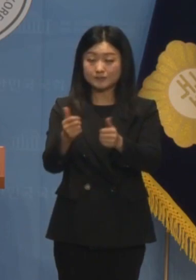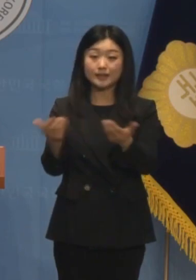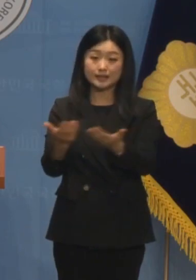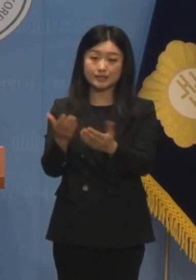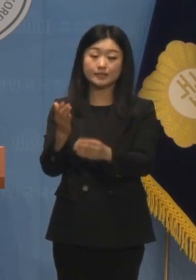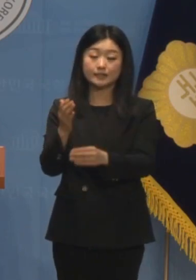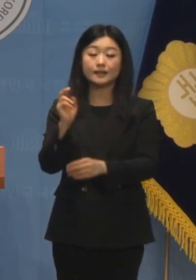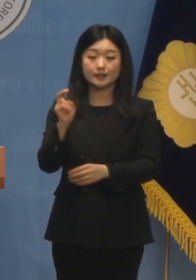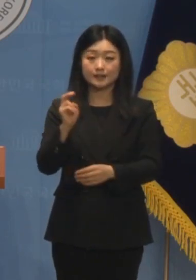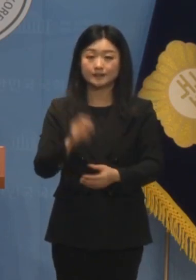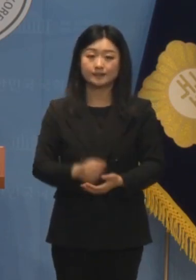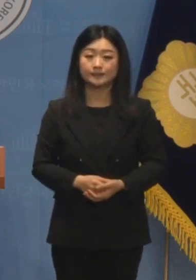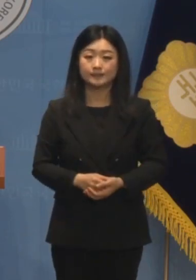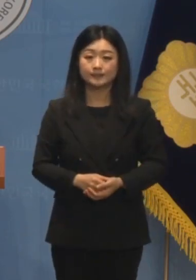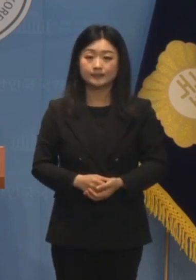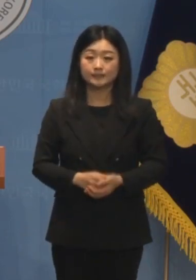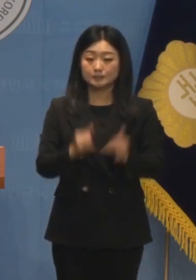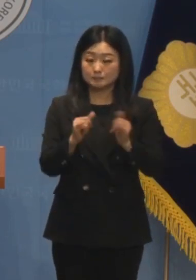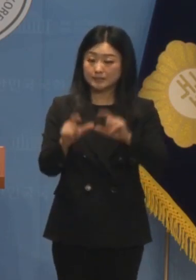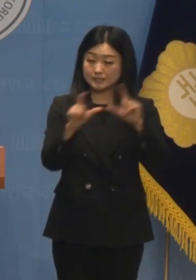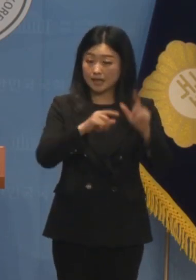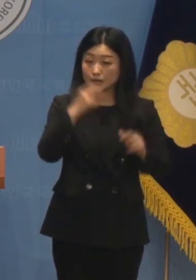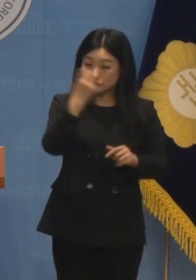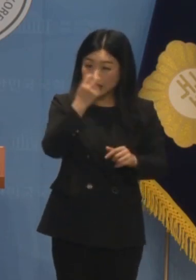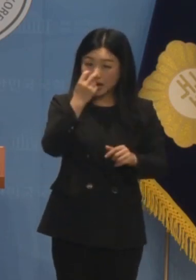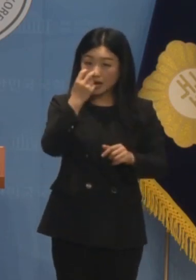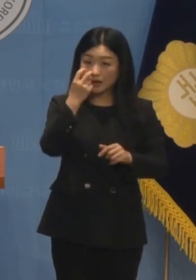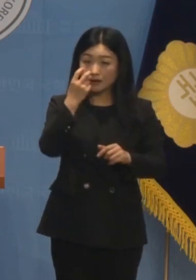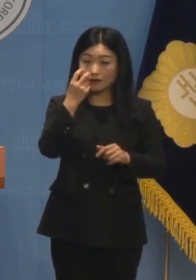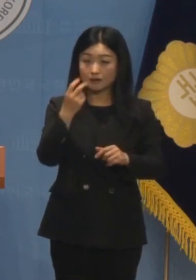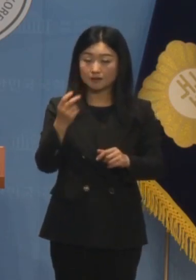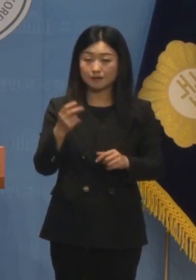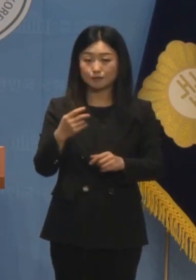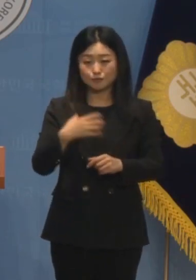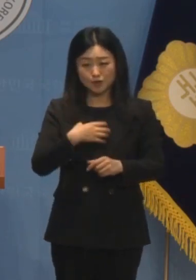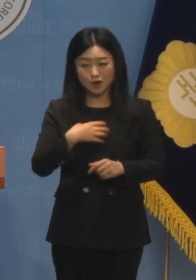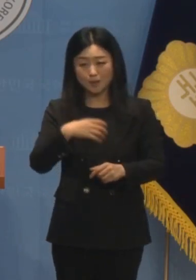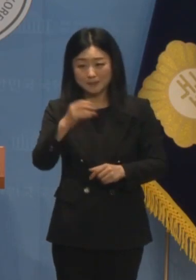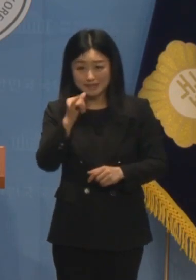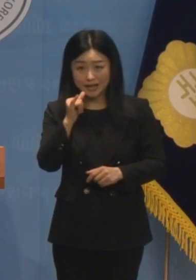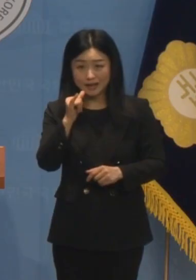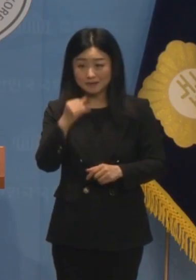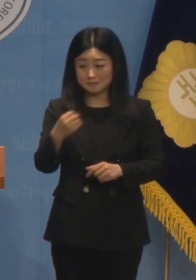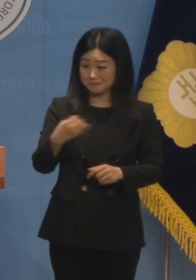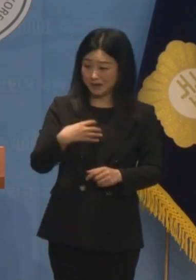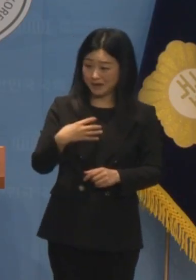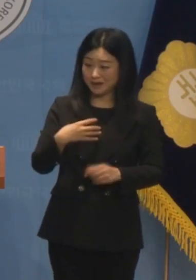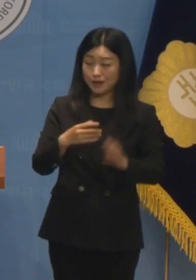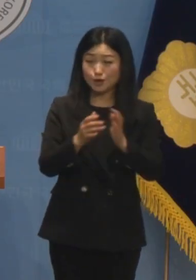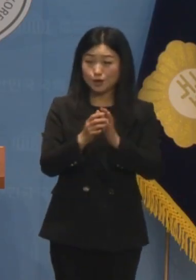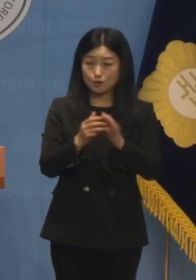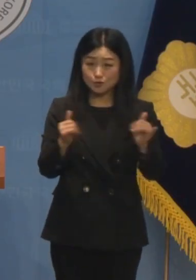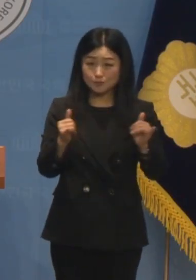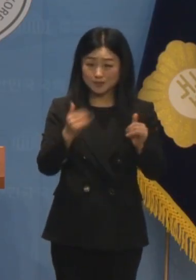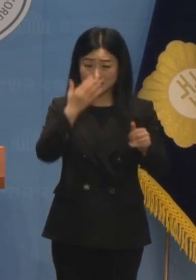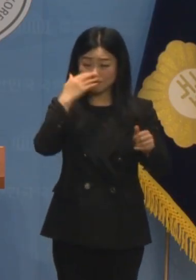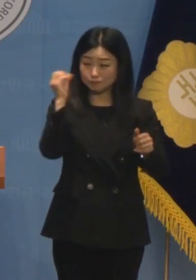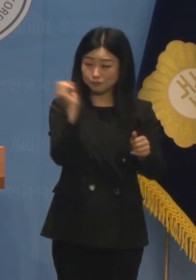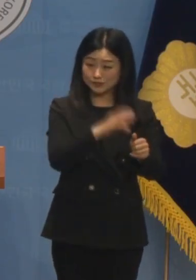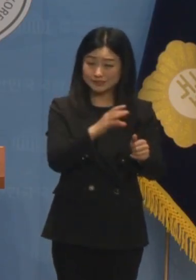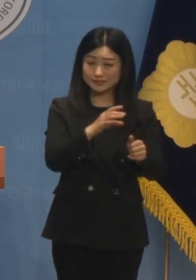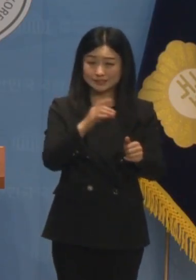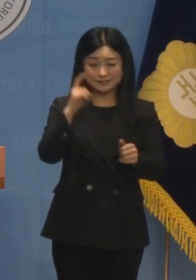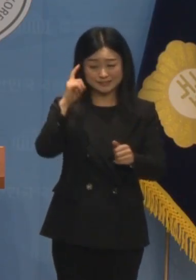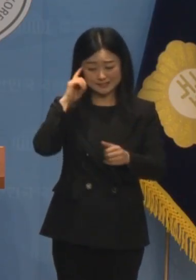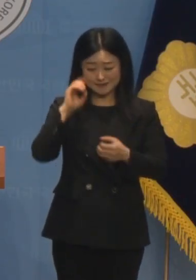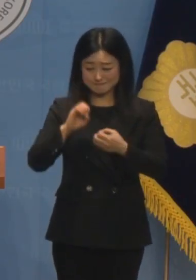것입니다. 민생 수사 공백 운운하며 태업으로 국민을 기만하려는